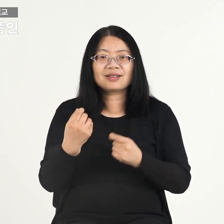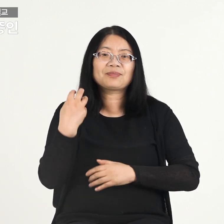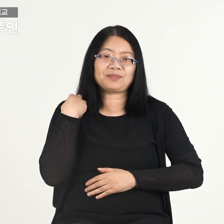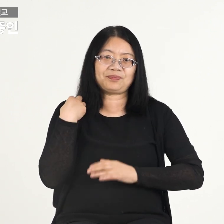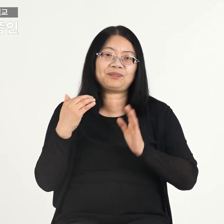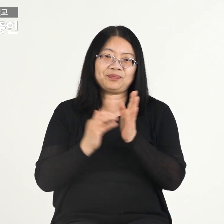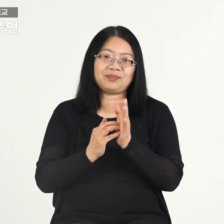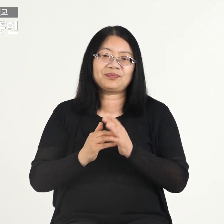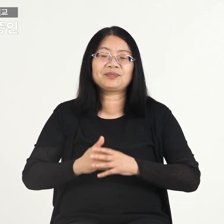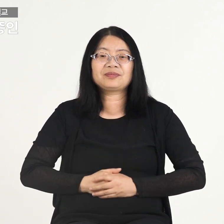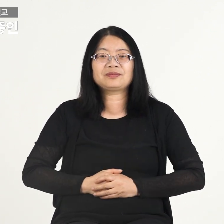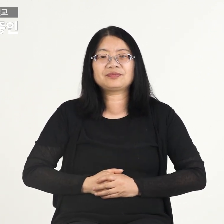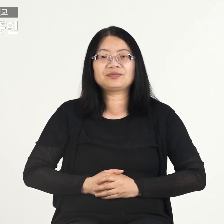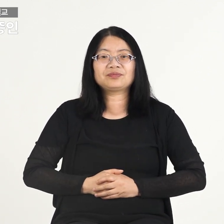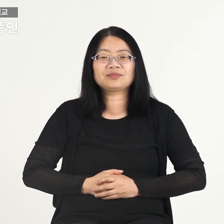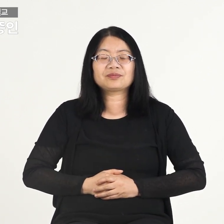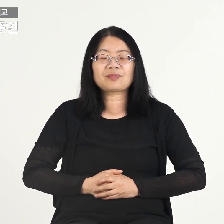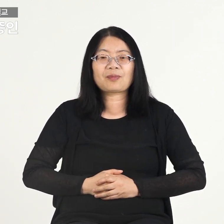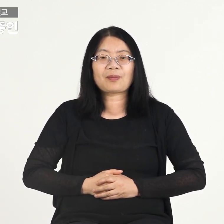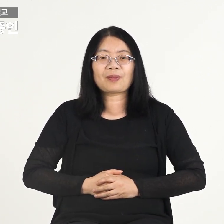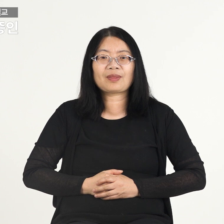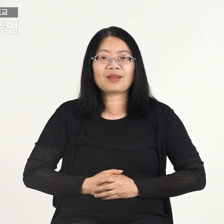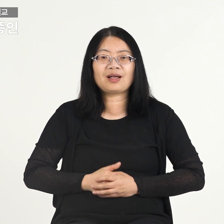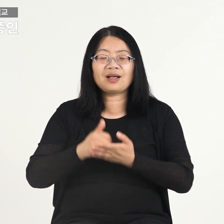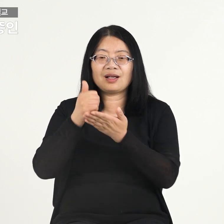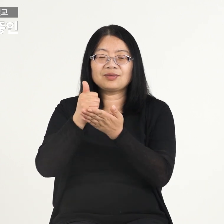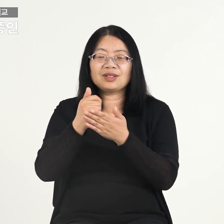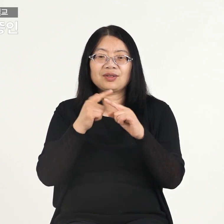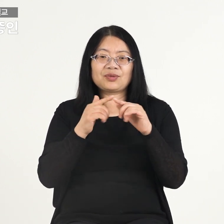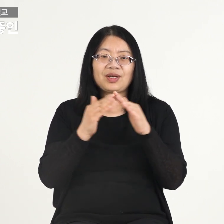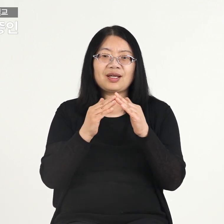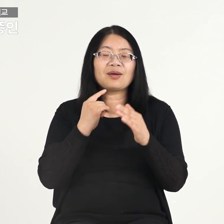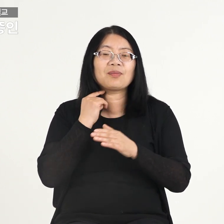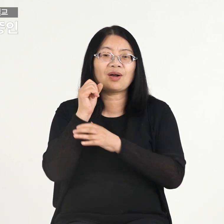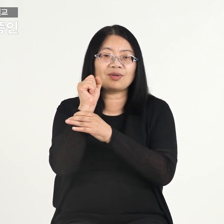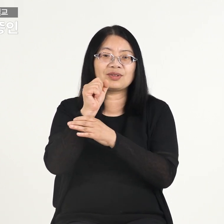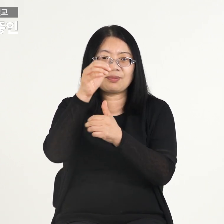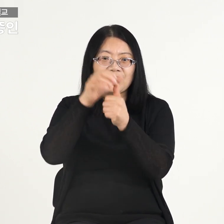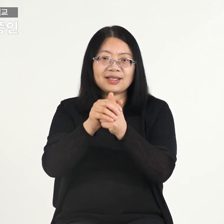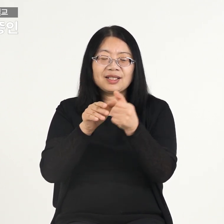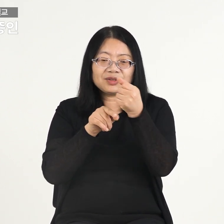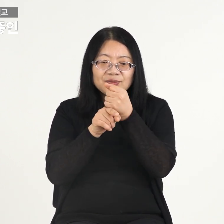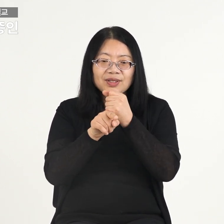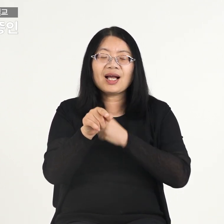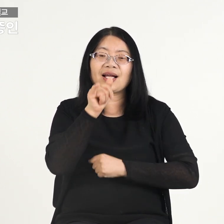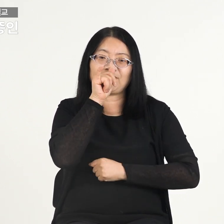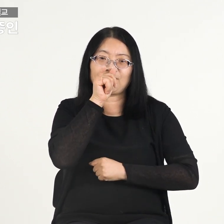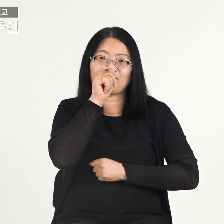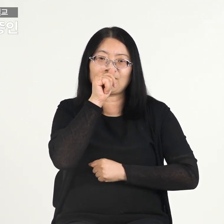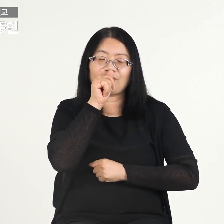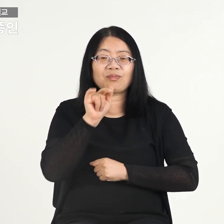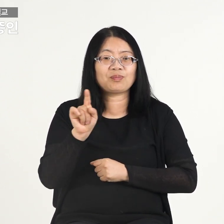역할을 맡기셨습니다. 그분을 교회의 머리로 세우신 이유가 여기에 있습니다.